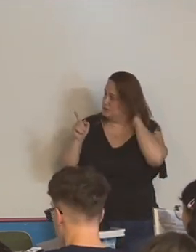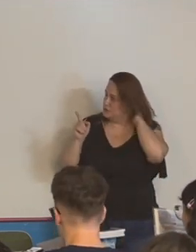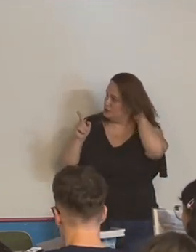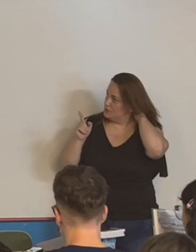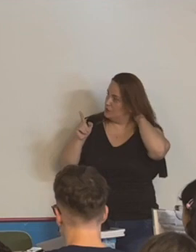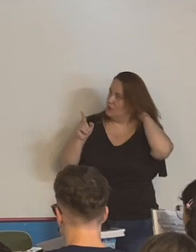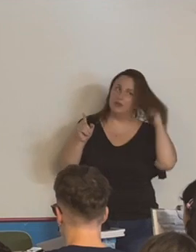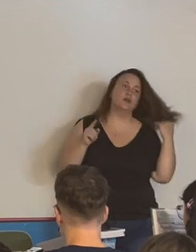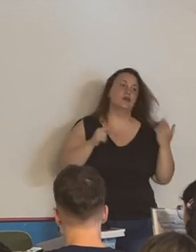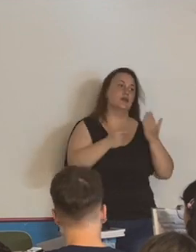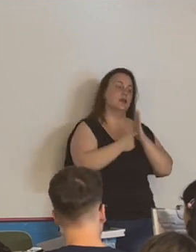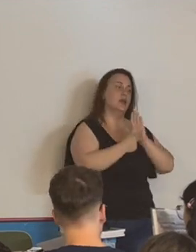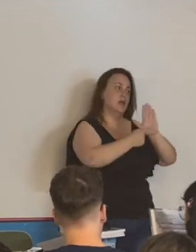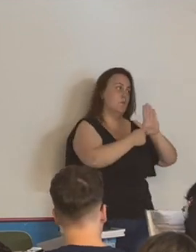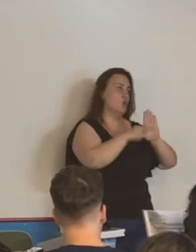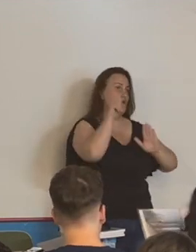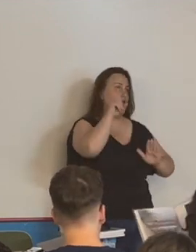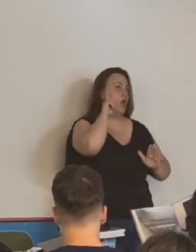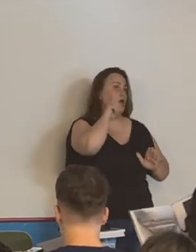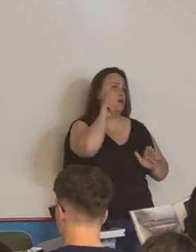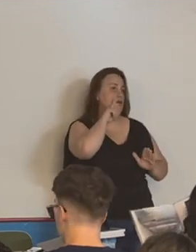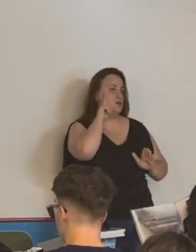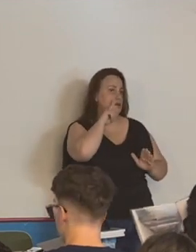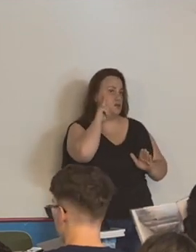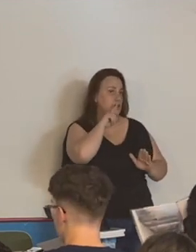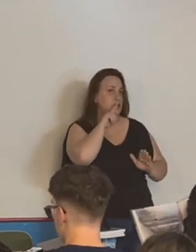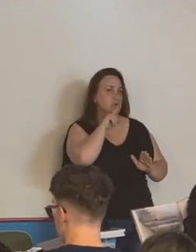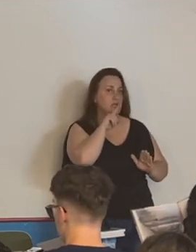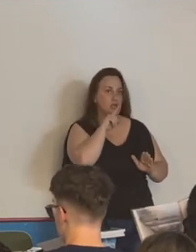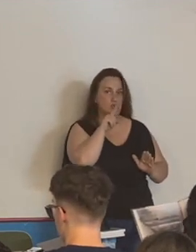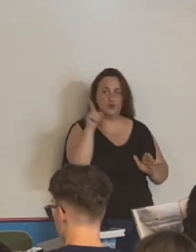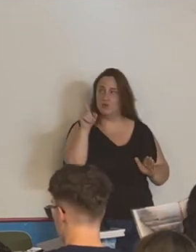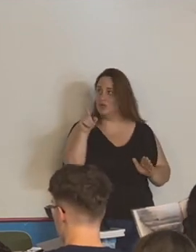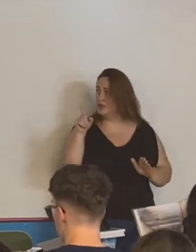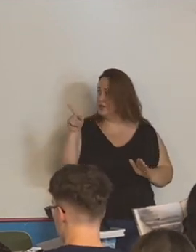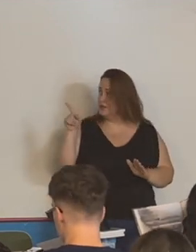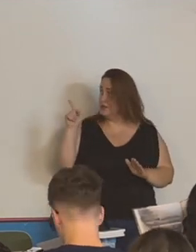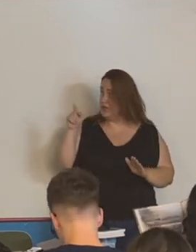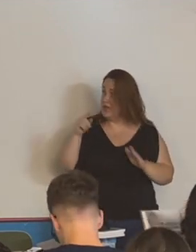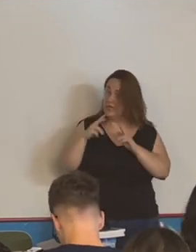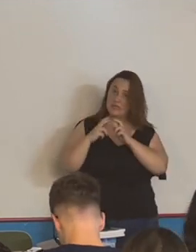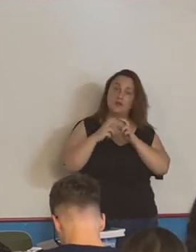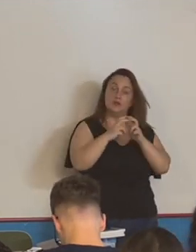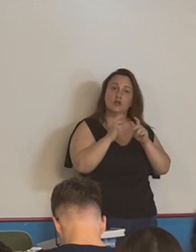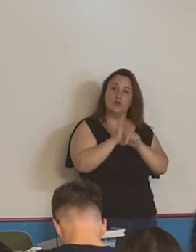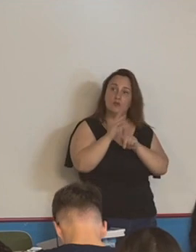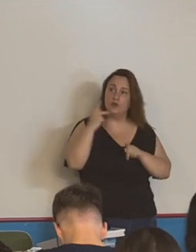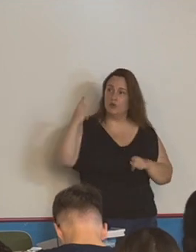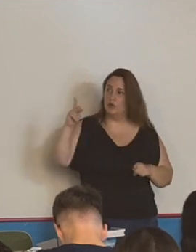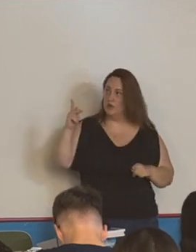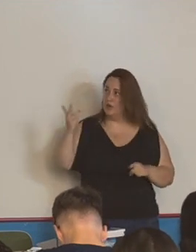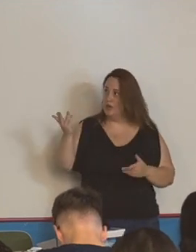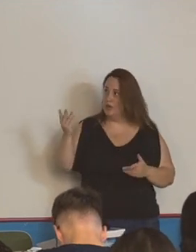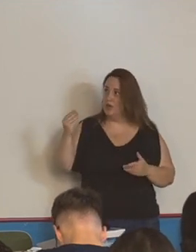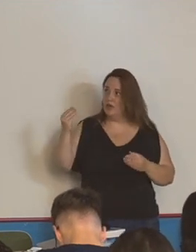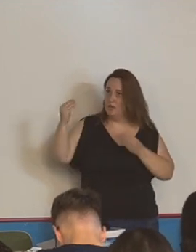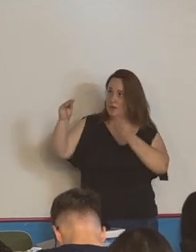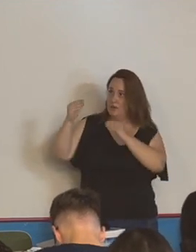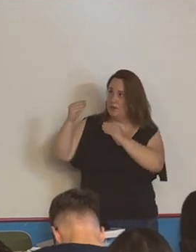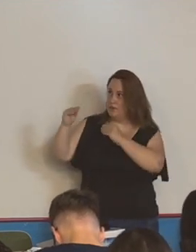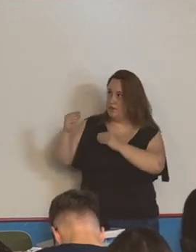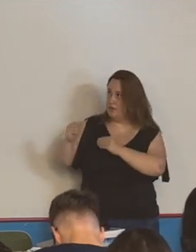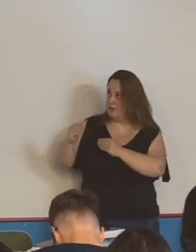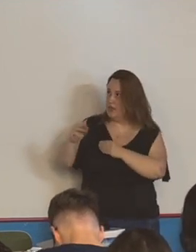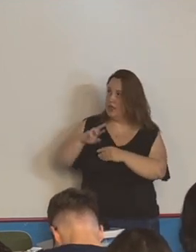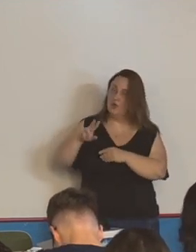ele foi para uma exposição em Nova York, eu pintei uma cena de um metrô em Nova York, né? E coloquei questões que